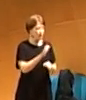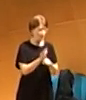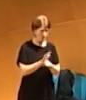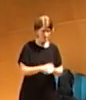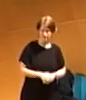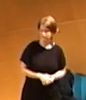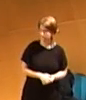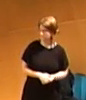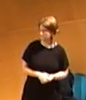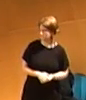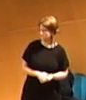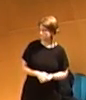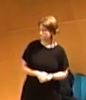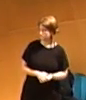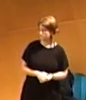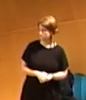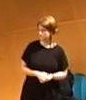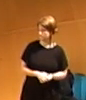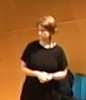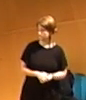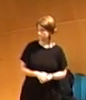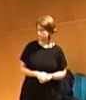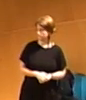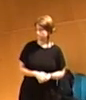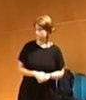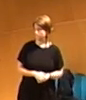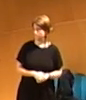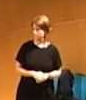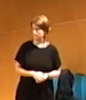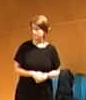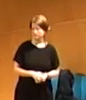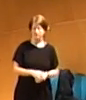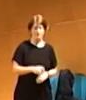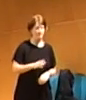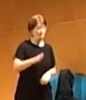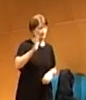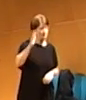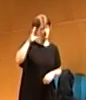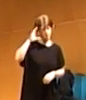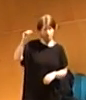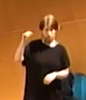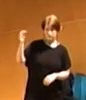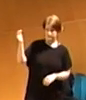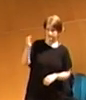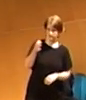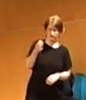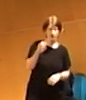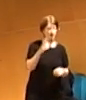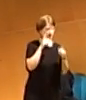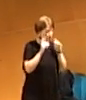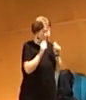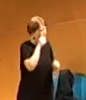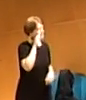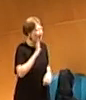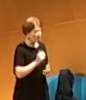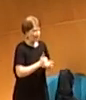il y a une professionnelle qui a dit « Attention, il ne faut pas que les parents aidants deviennent que des aidants. Il ne